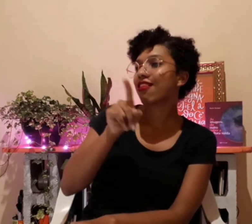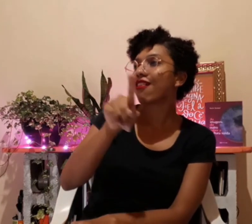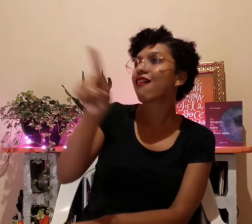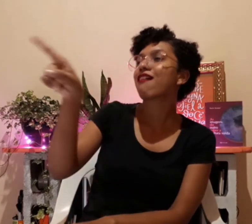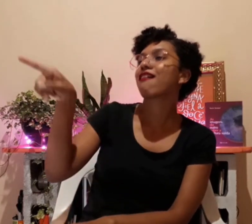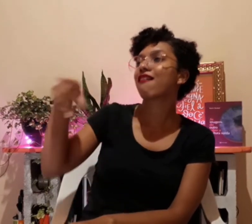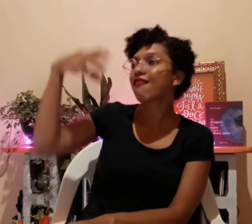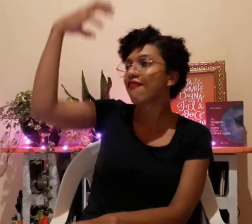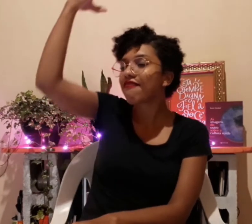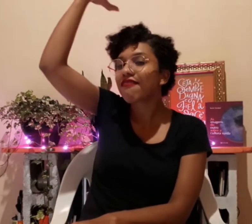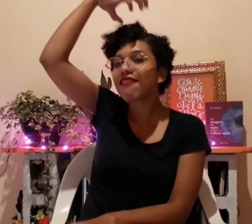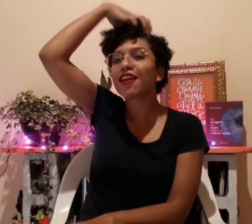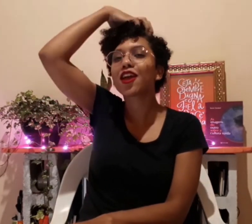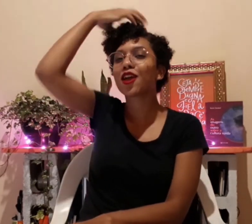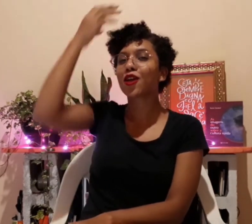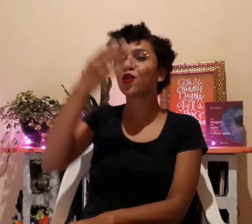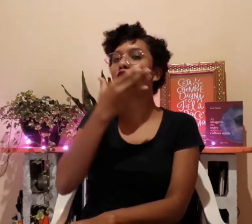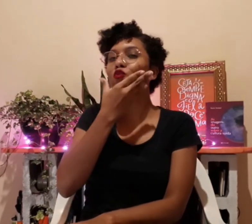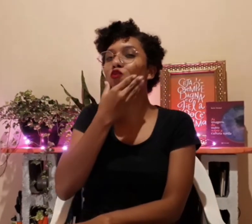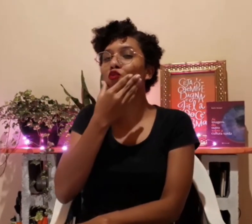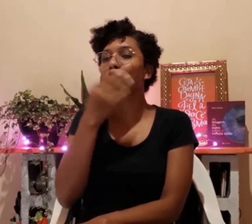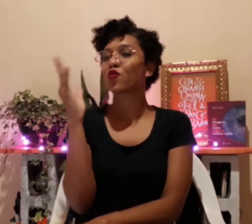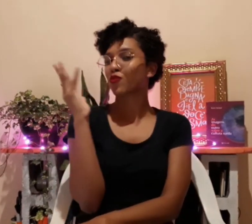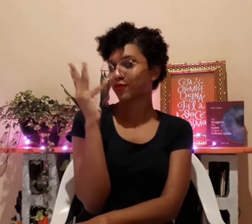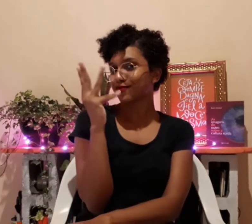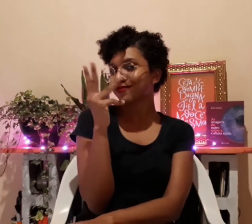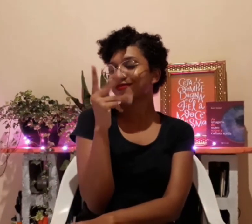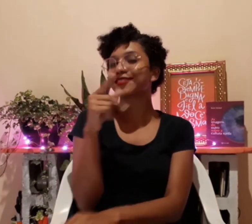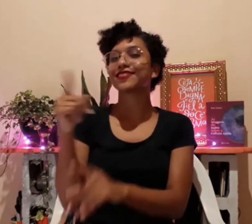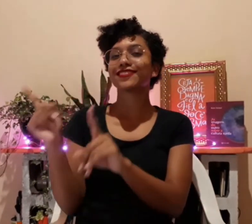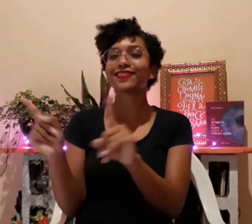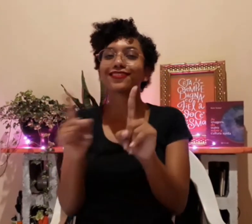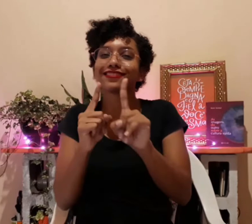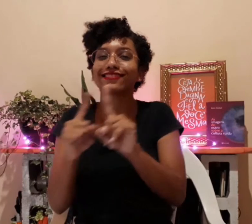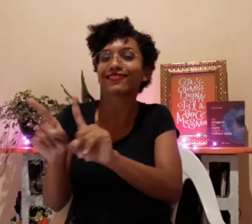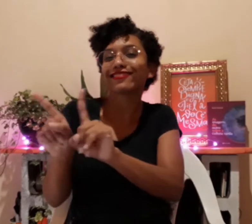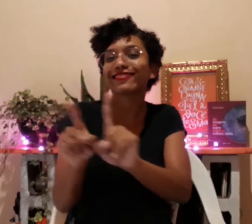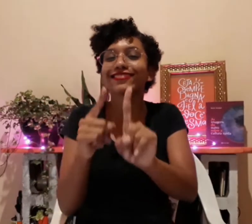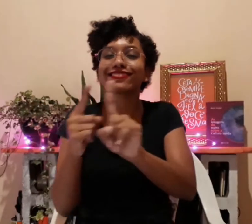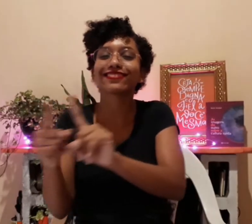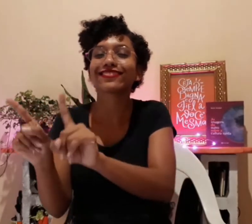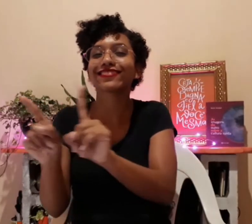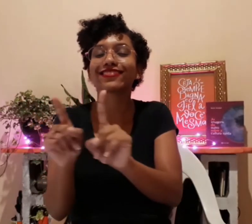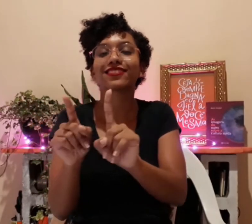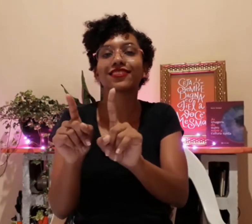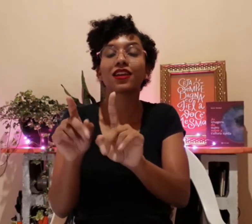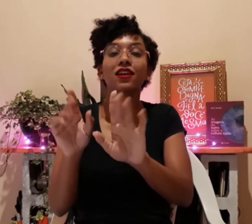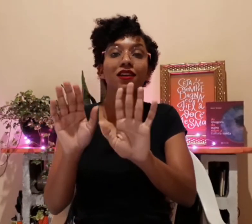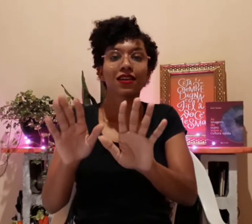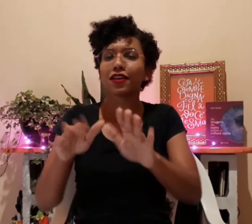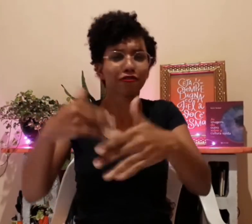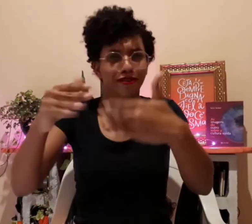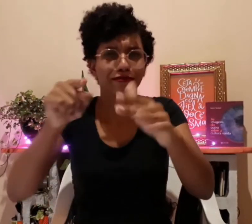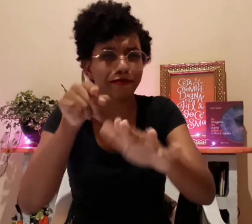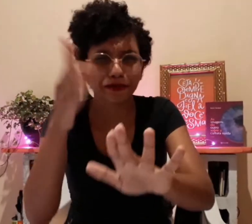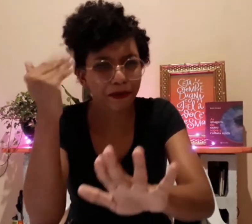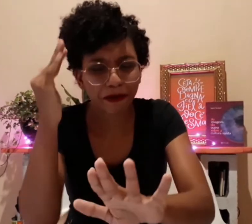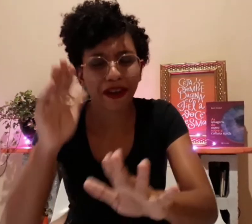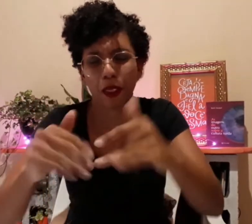príncipe, que ele é um rapaz muito bonito, e ficam interessadas em ir ao baile. Ok, vamos passar lá